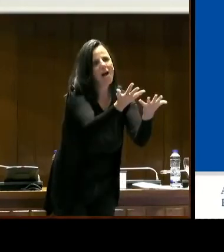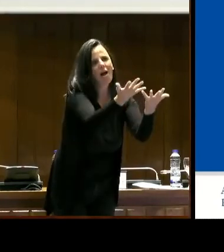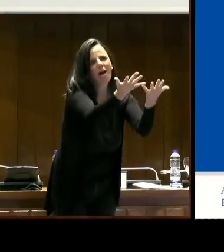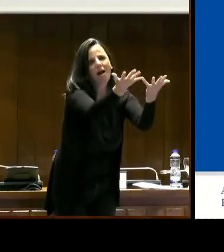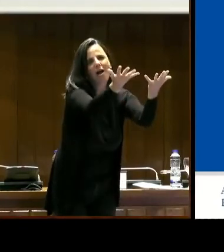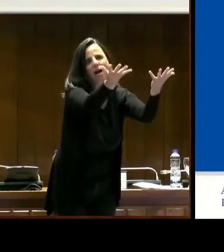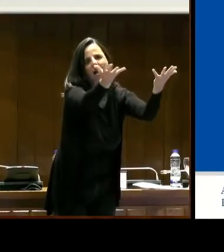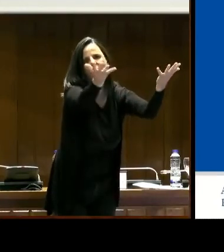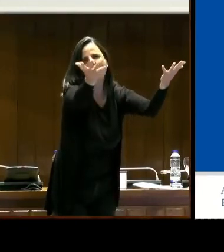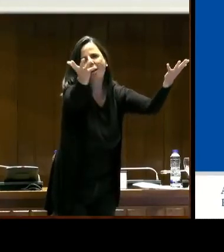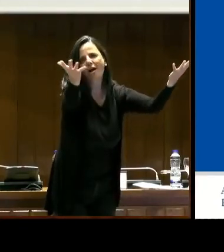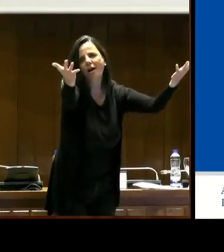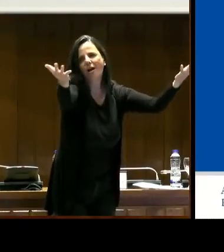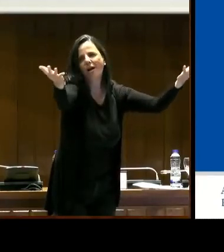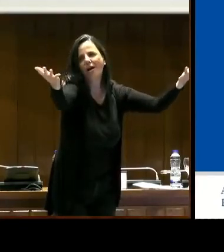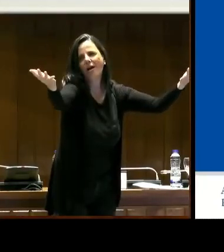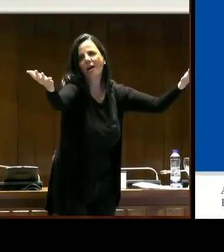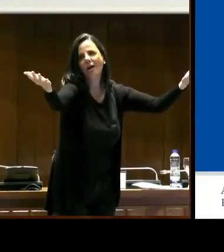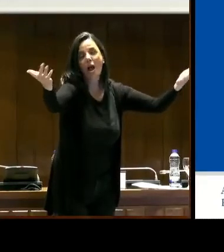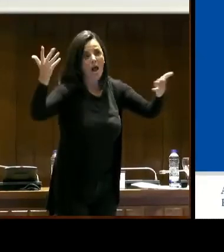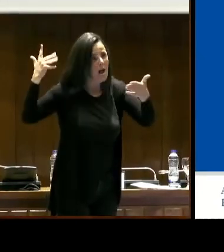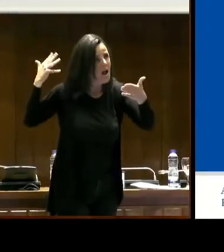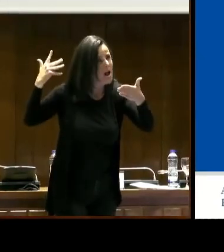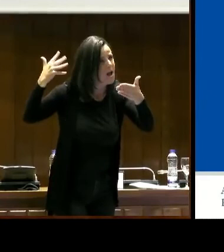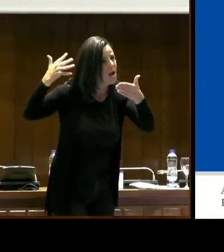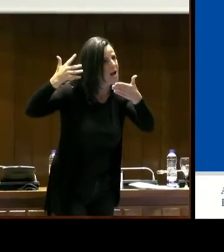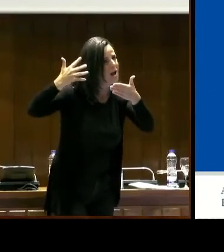De realizar lo escrito y confiarlo a la vida.